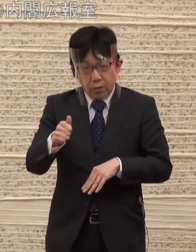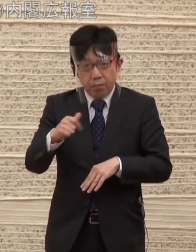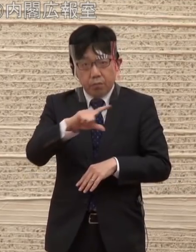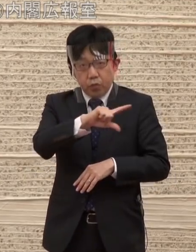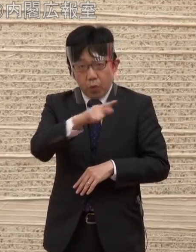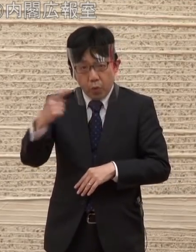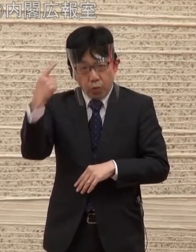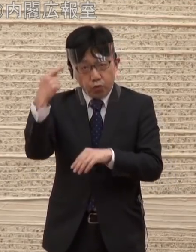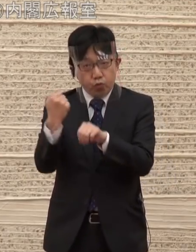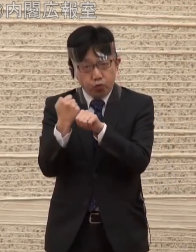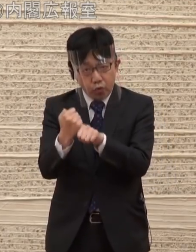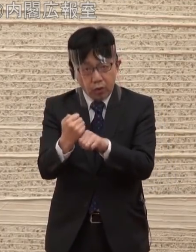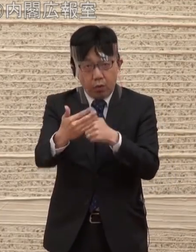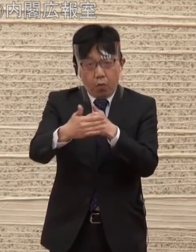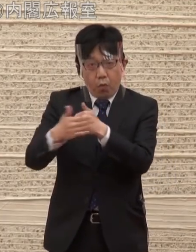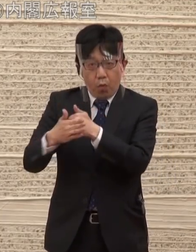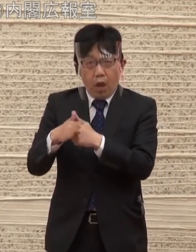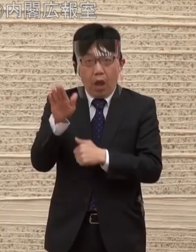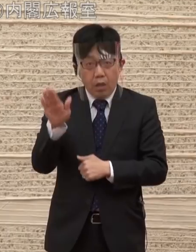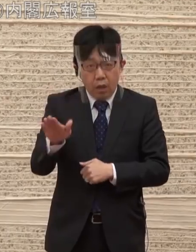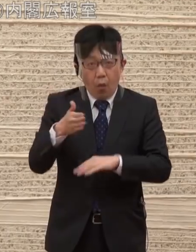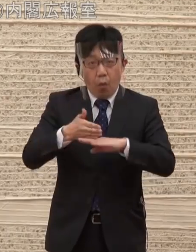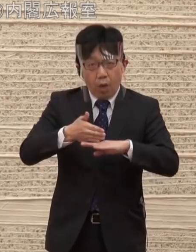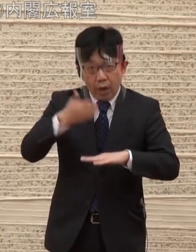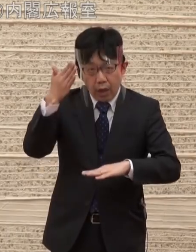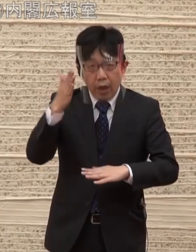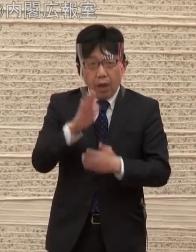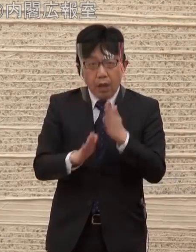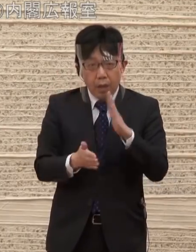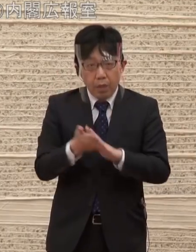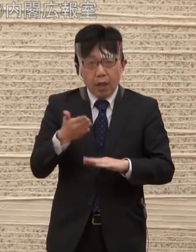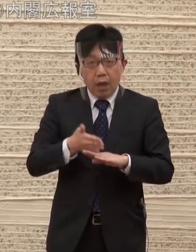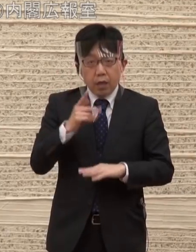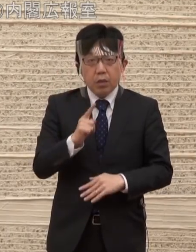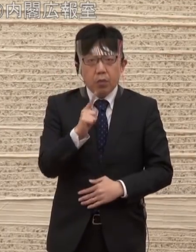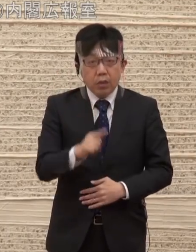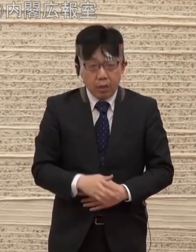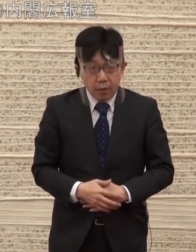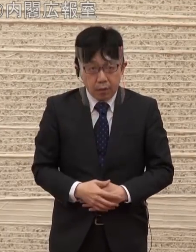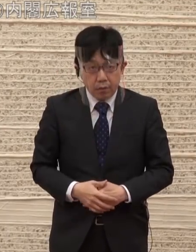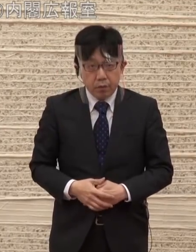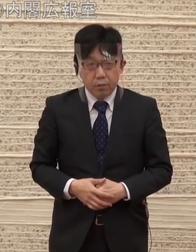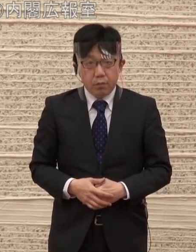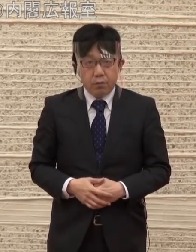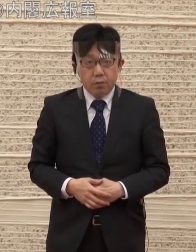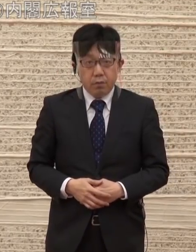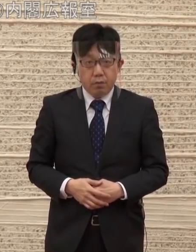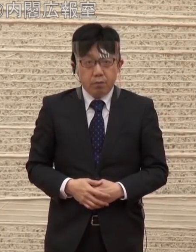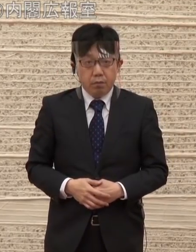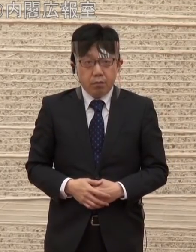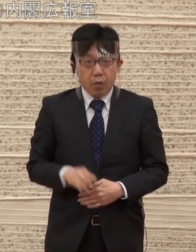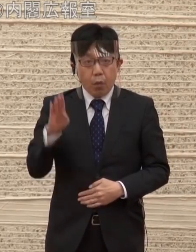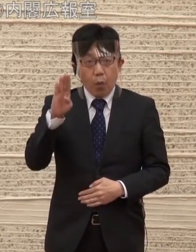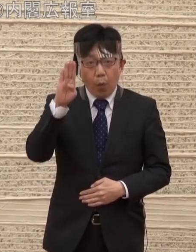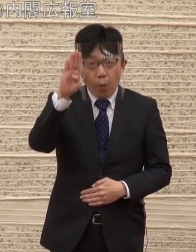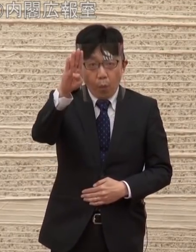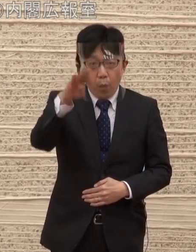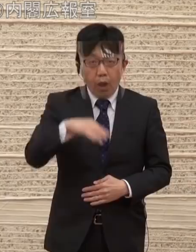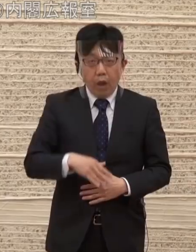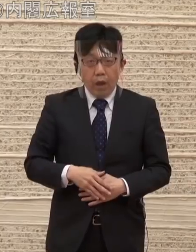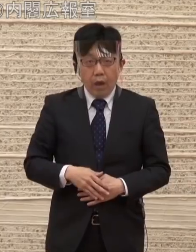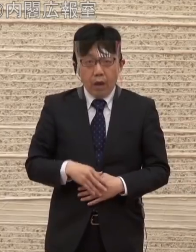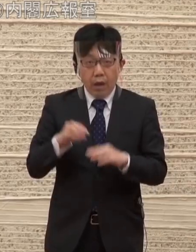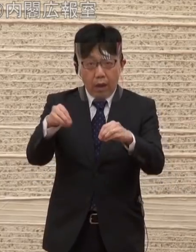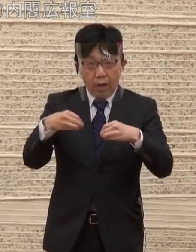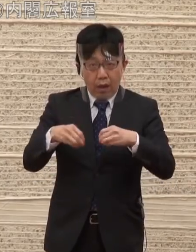結果歌を止めます改めて感謝申し上げたいと思います今後はですね